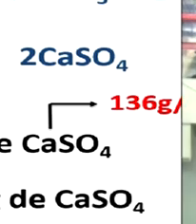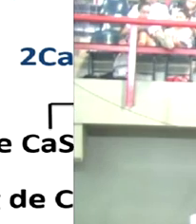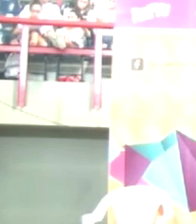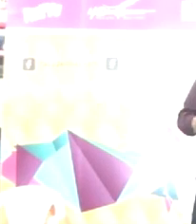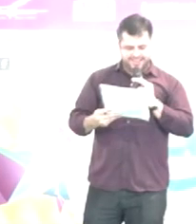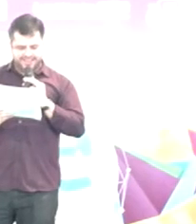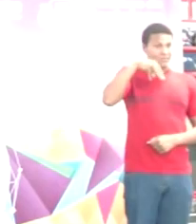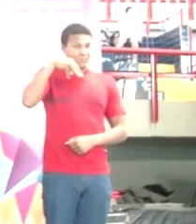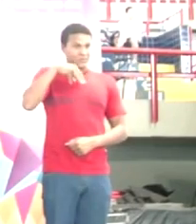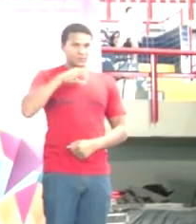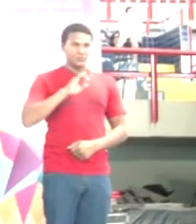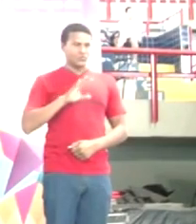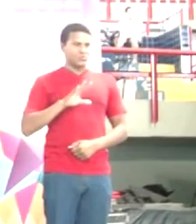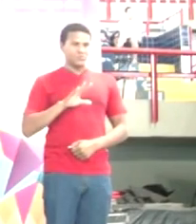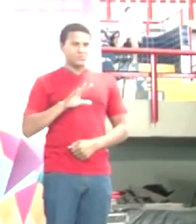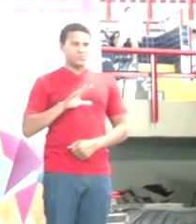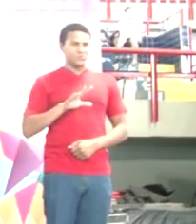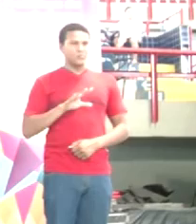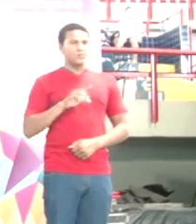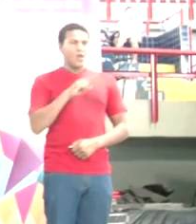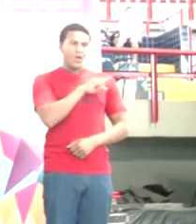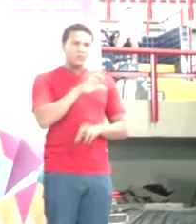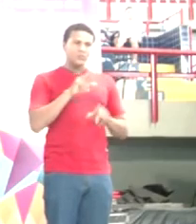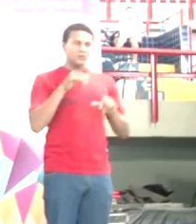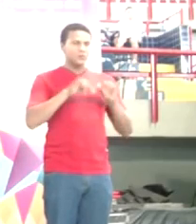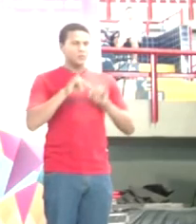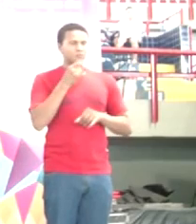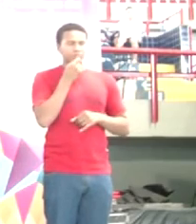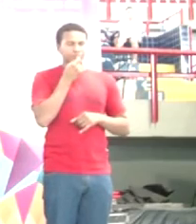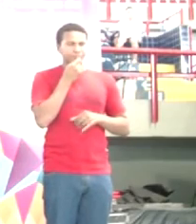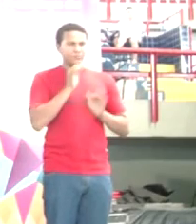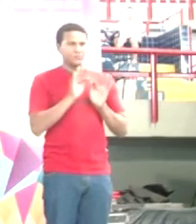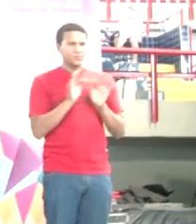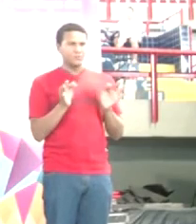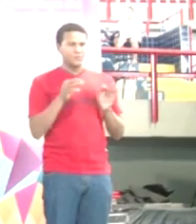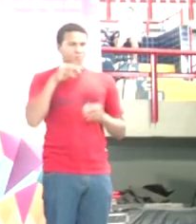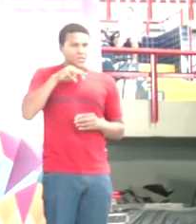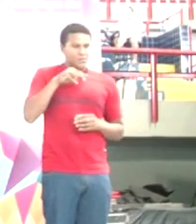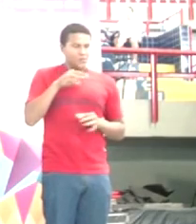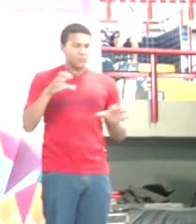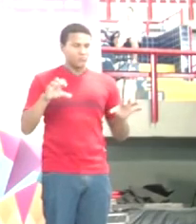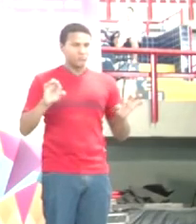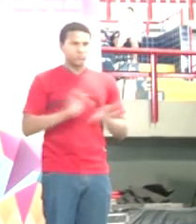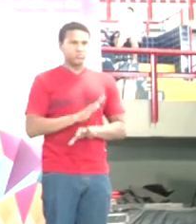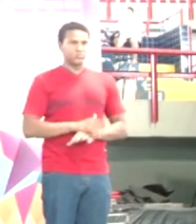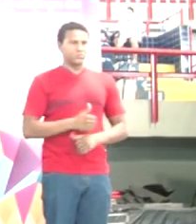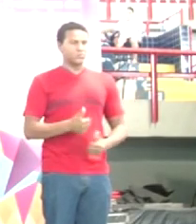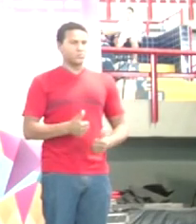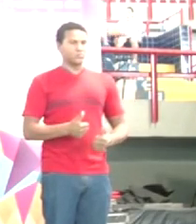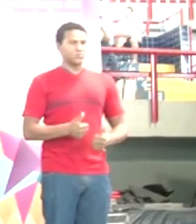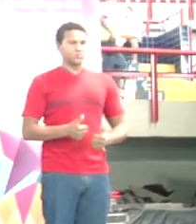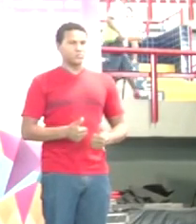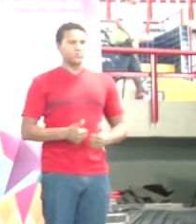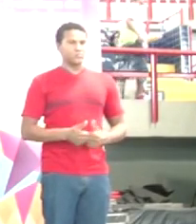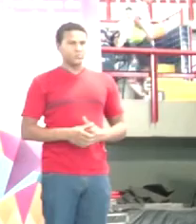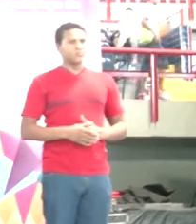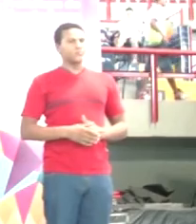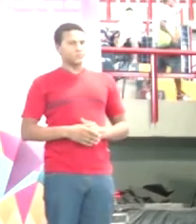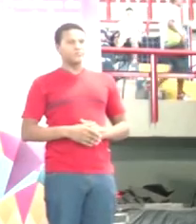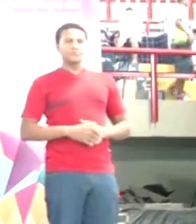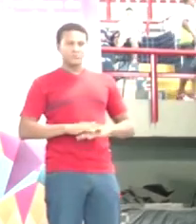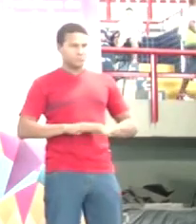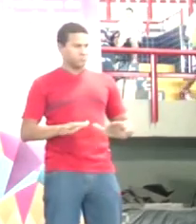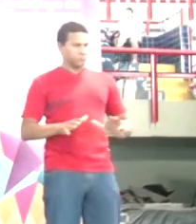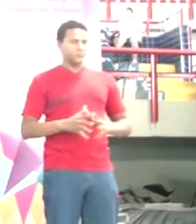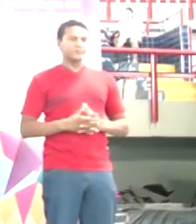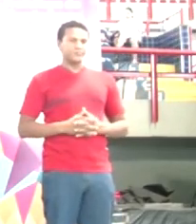hora. Meu filho. O torcedor do Fortaleza sofreu muito ao longo desses anos, né? Então está na hora de mudar esse